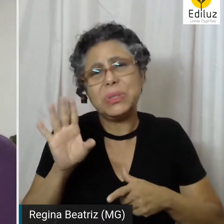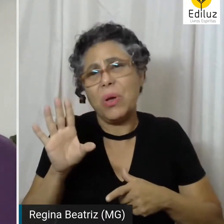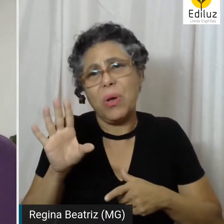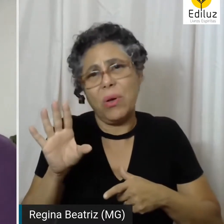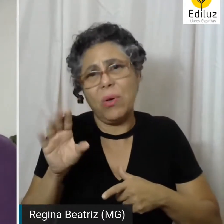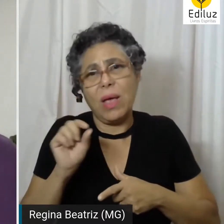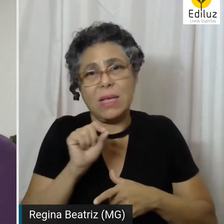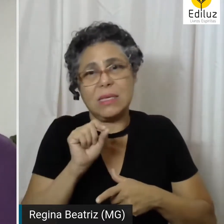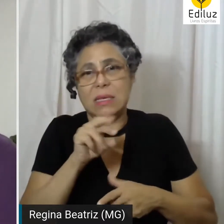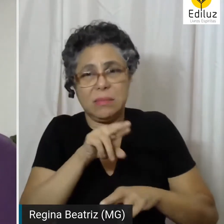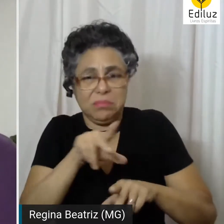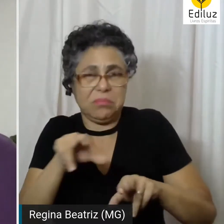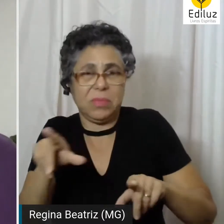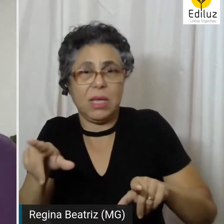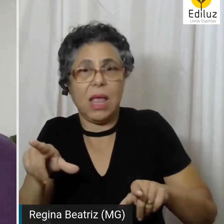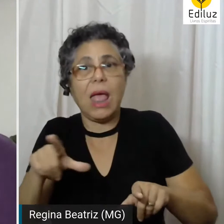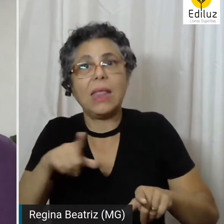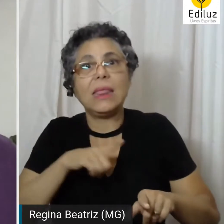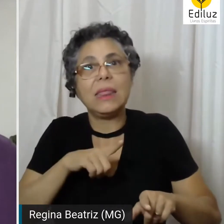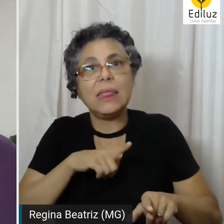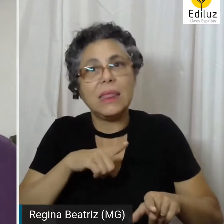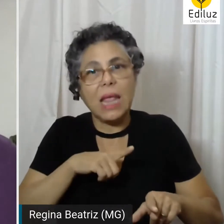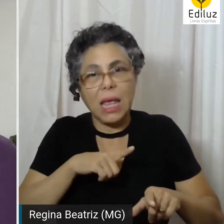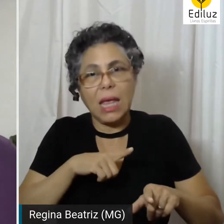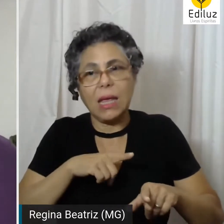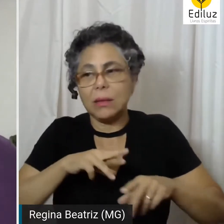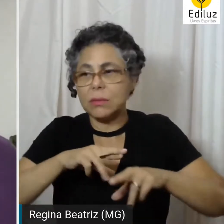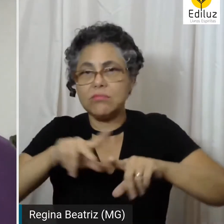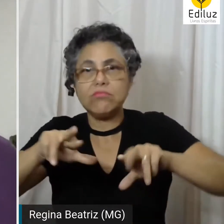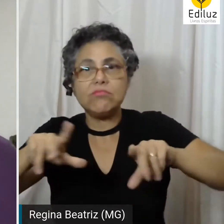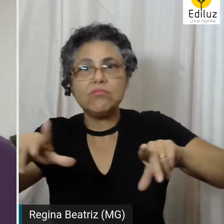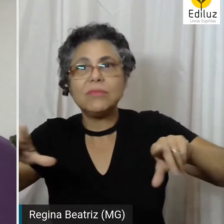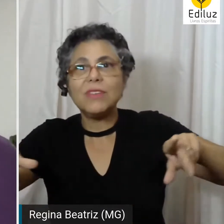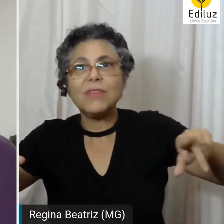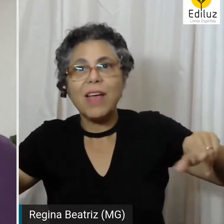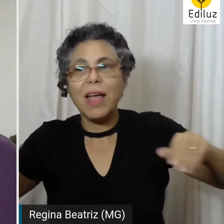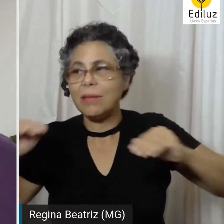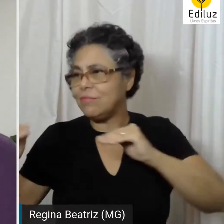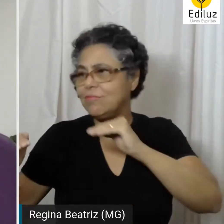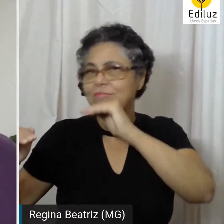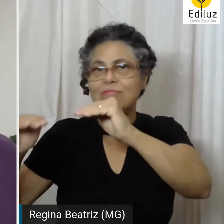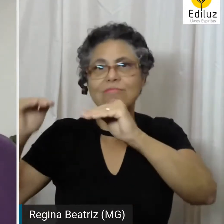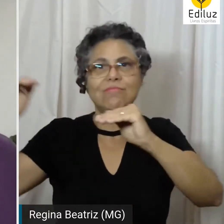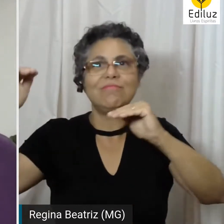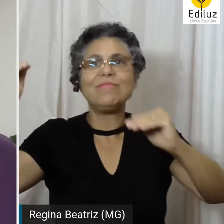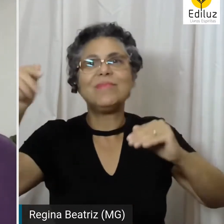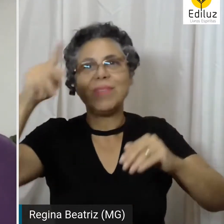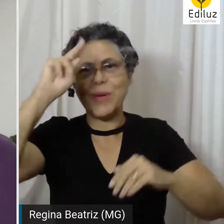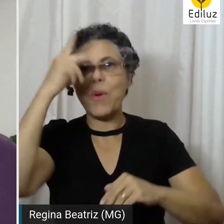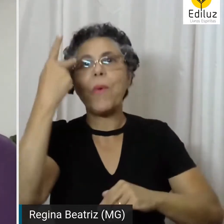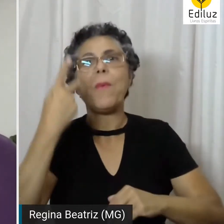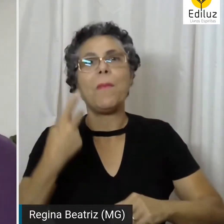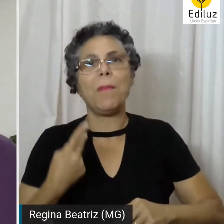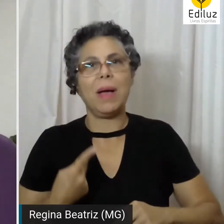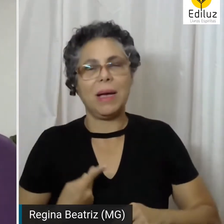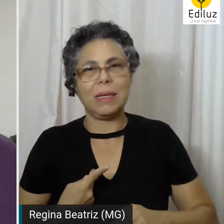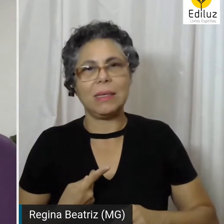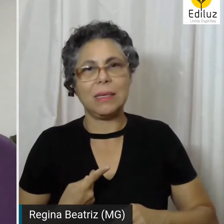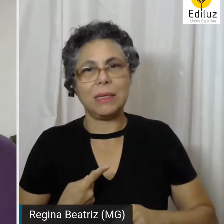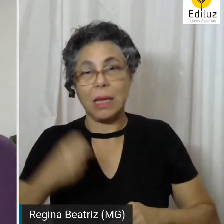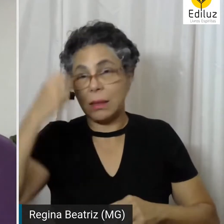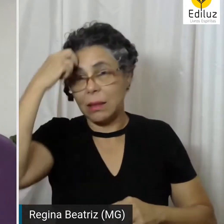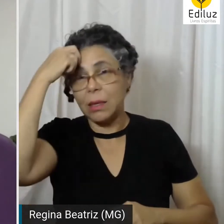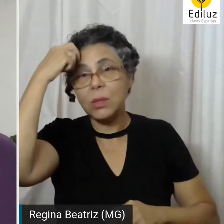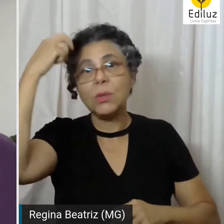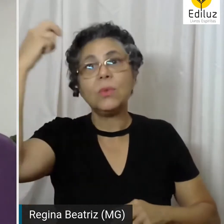dimensões. Existem as ramificações dessas dimensões humanas. A dimensão